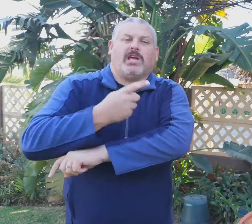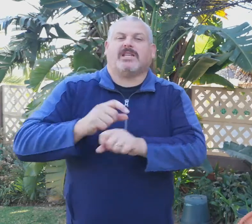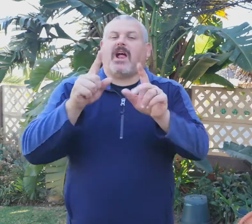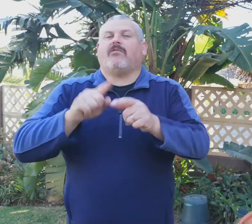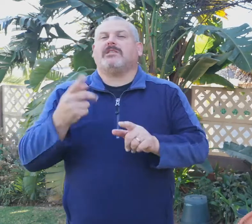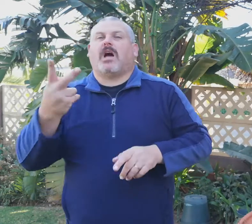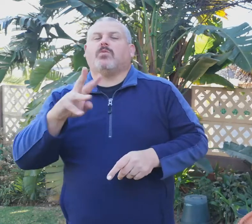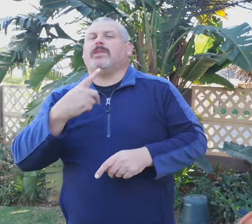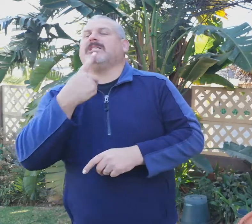Matteus